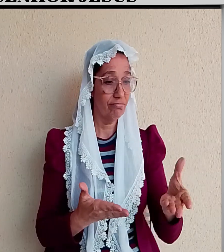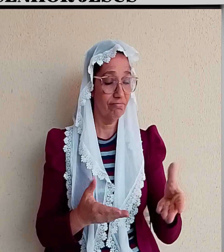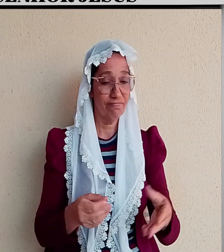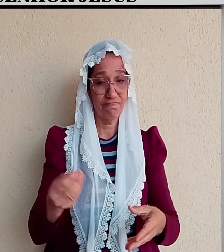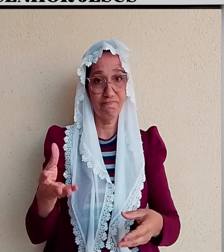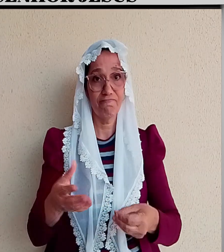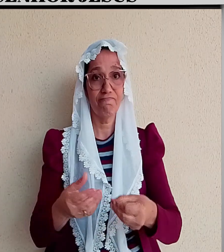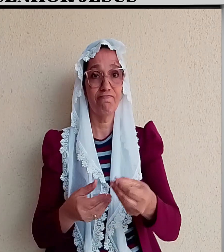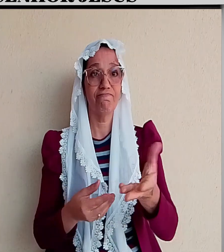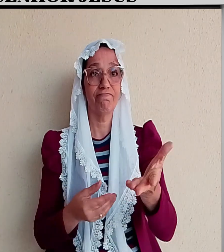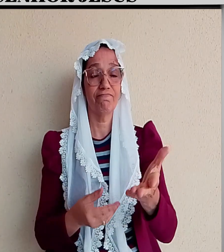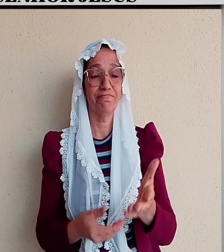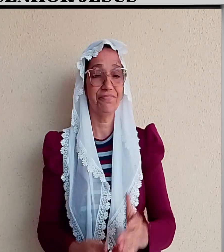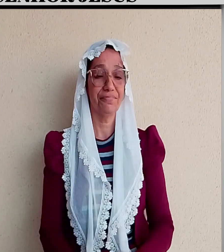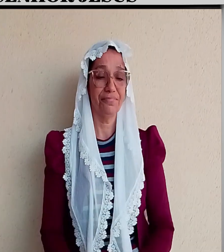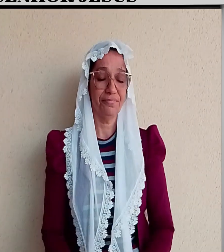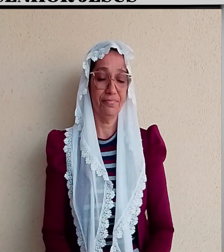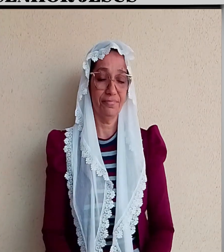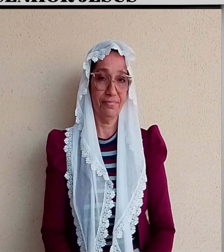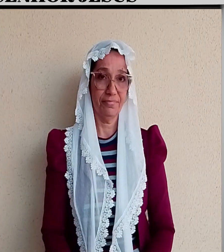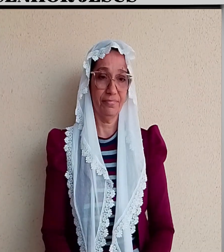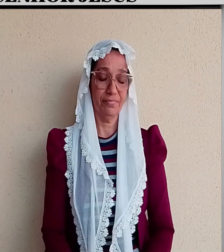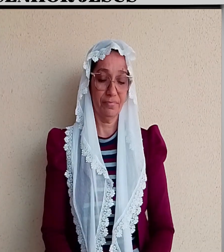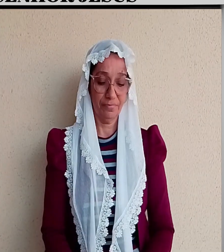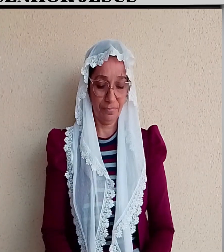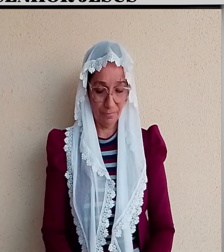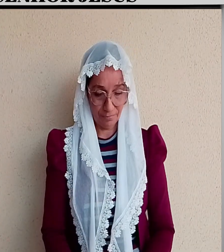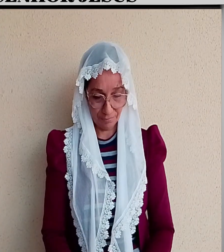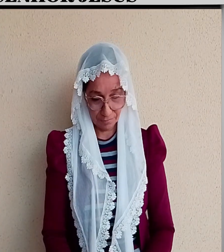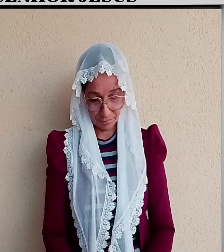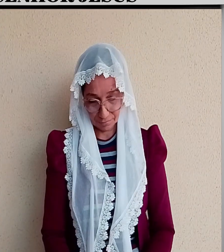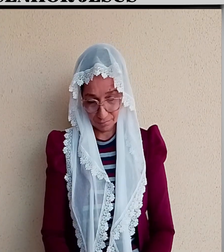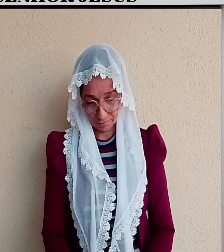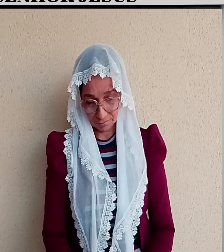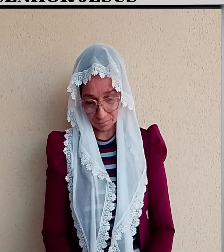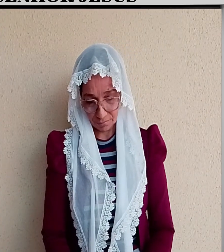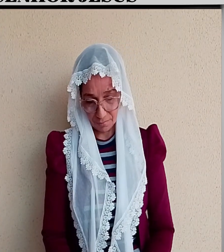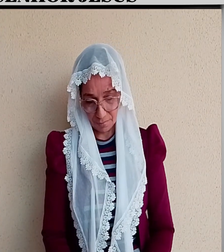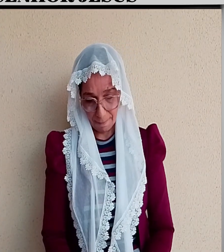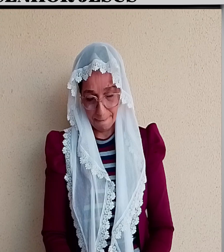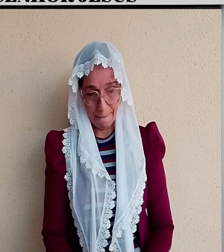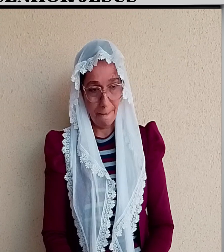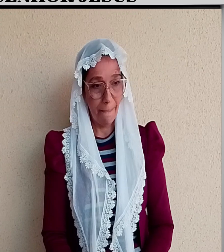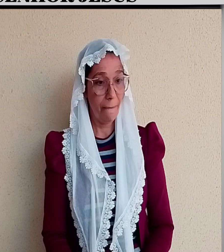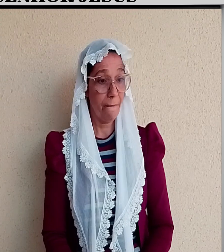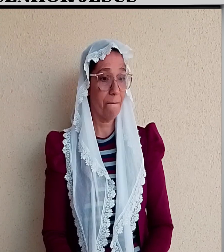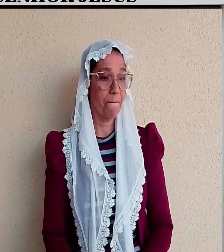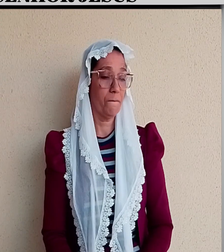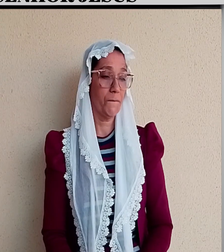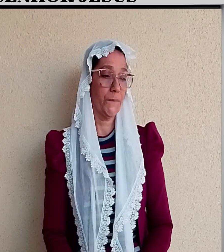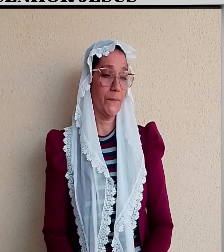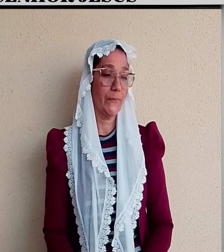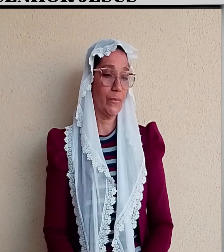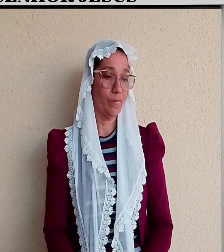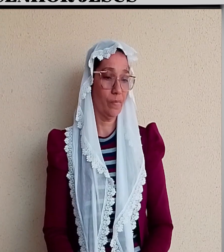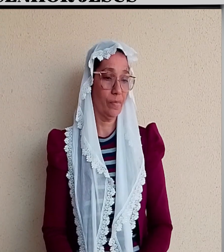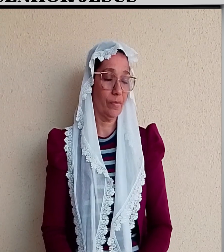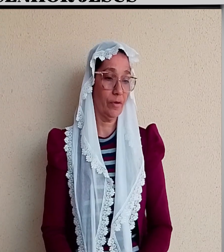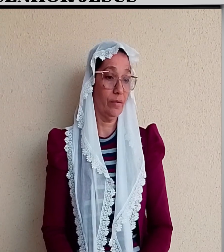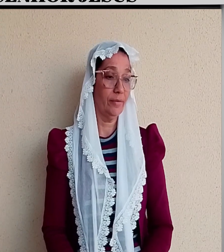Jesus. Aleluia. Os laudos estão carimbados, selados e assinados.